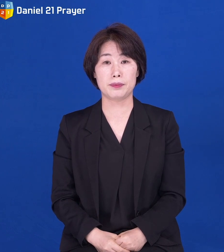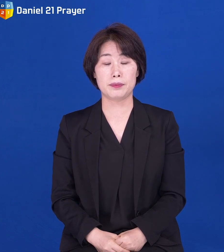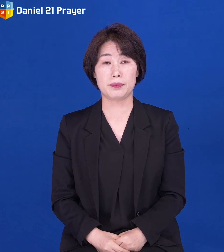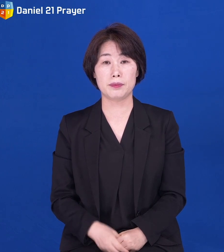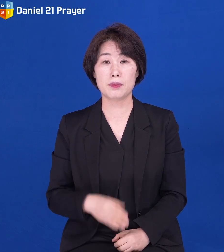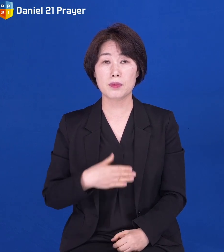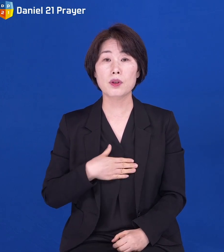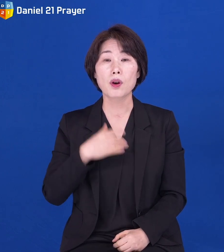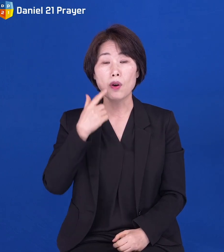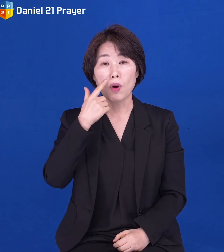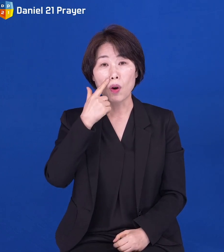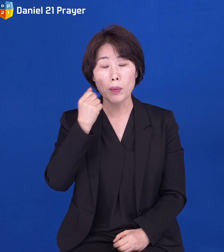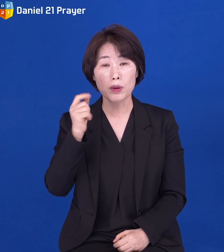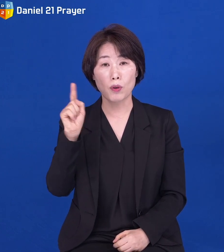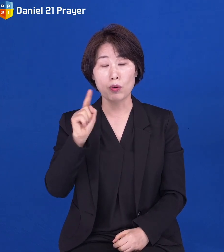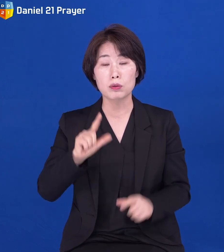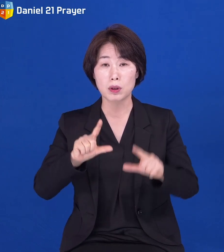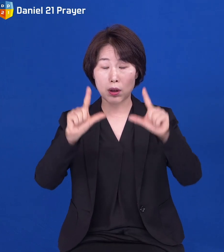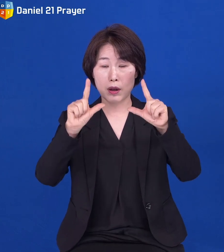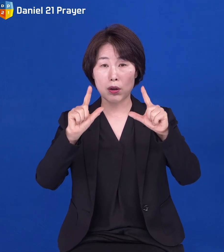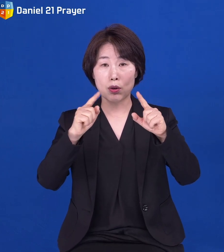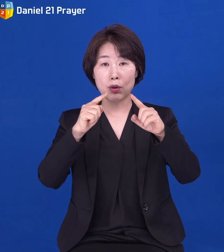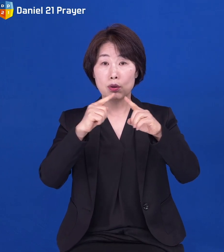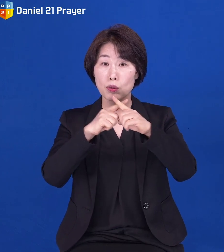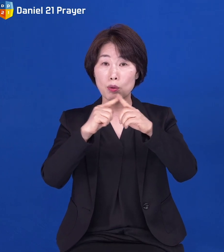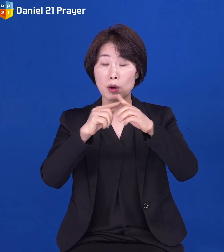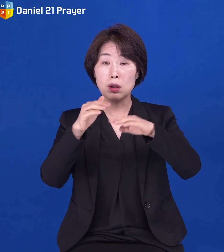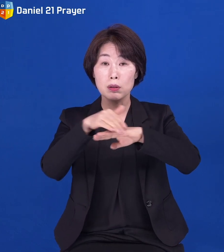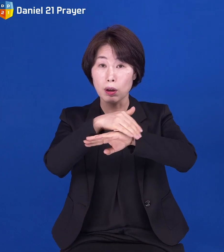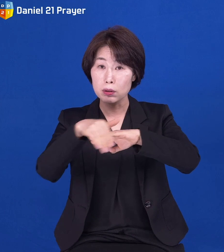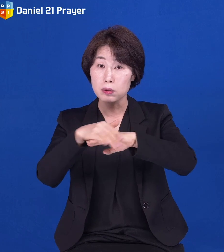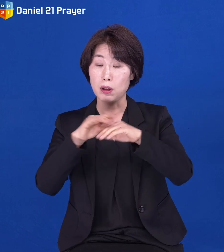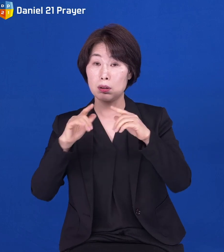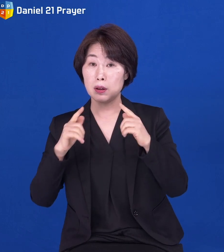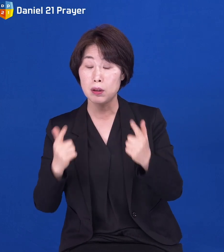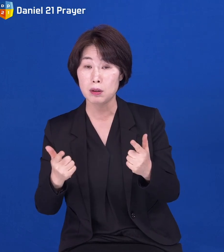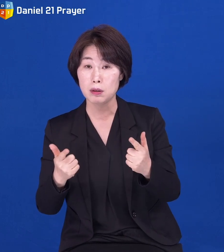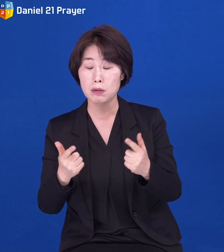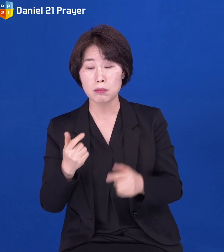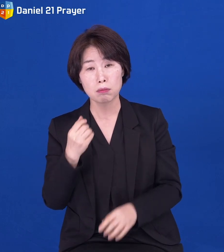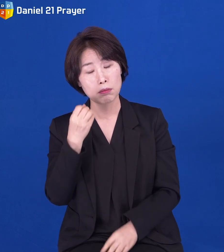어머니가 어느 날 교회를 안 나가시는 거예요. 그래서